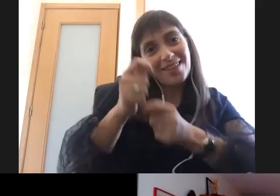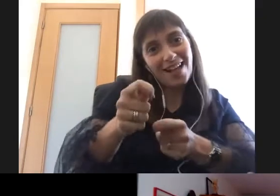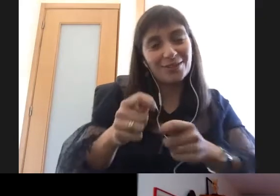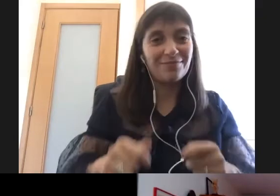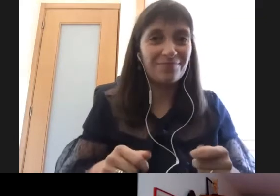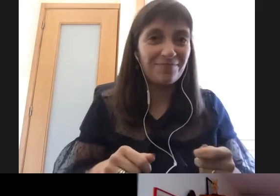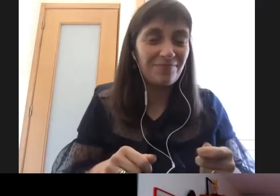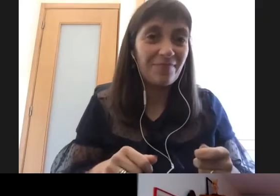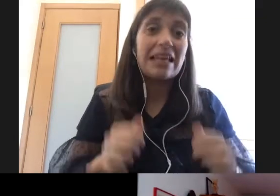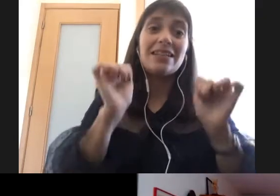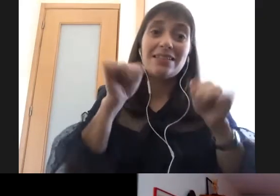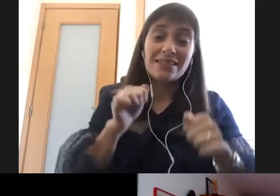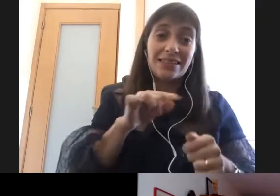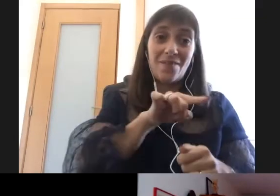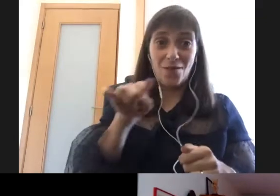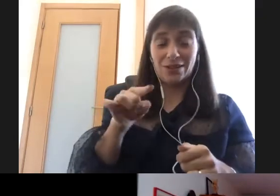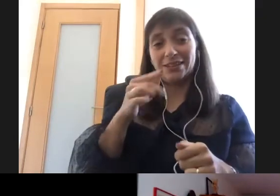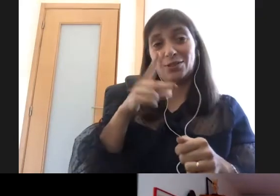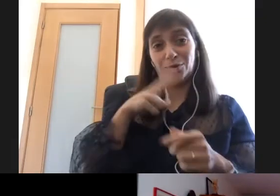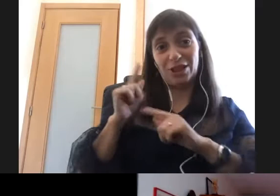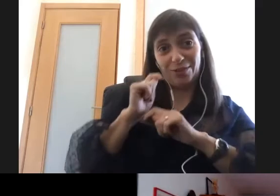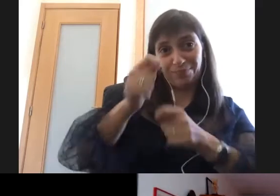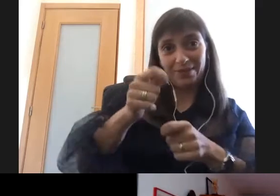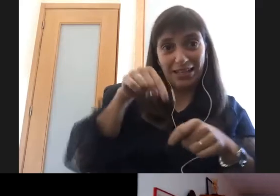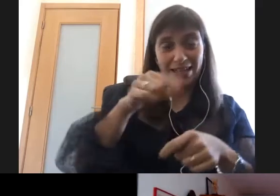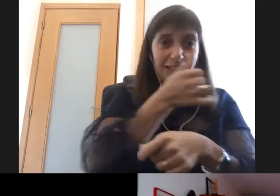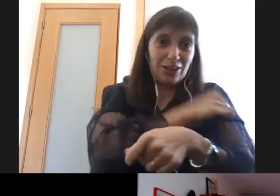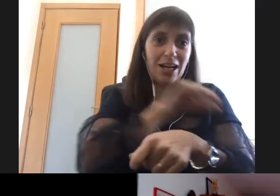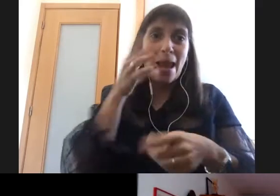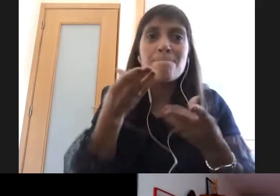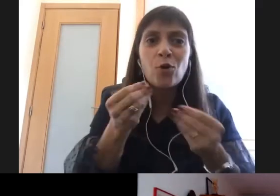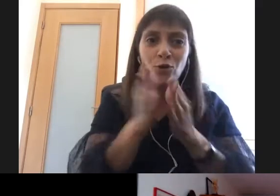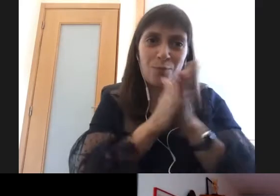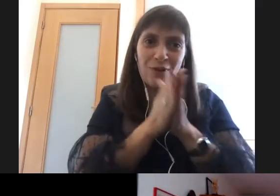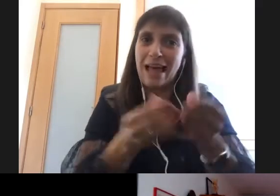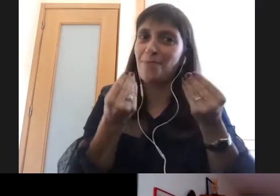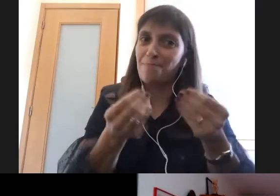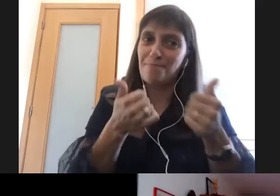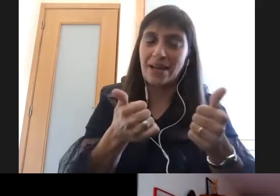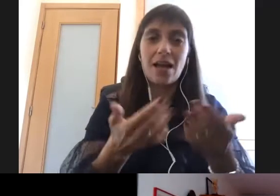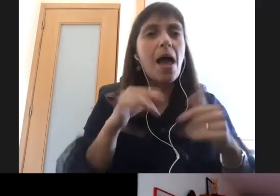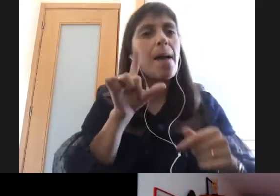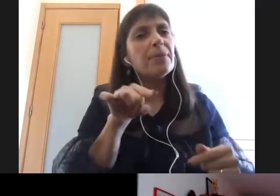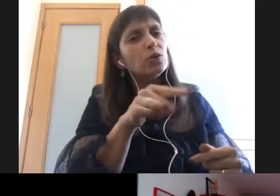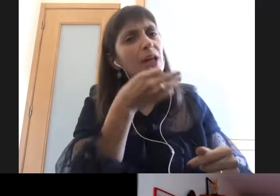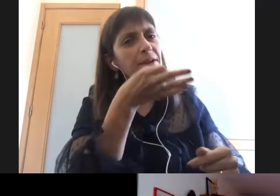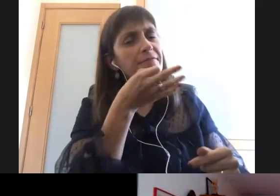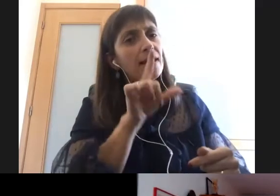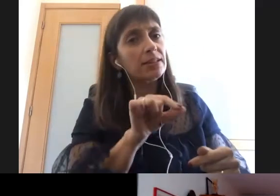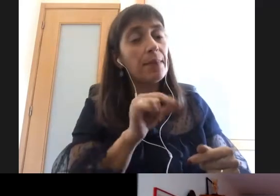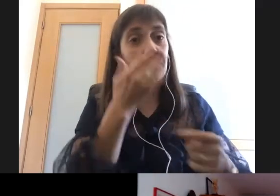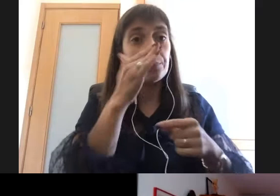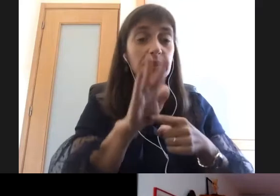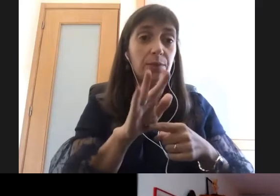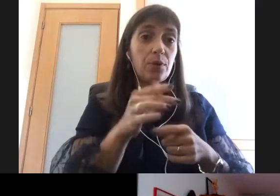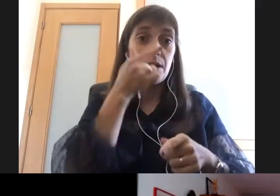Deixaram e posso lhe dizer que é muito bem aproveitado. Muito bem aproveitado. Mas você fala também que o Carioca é um